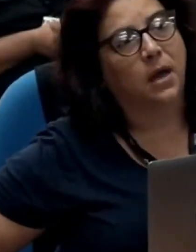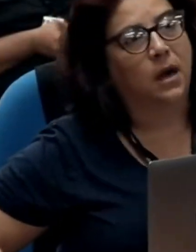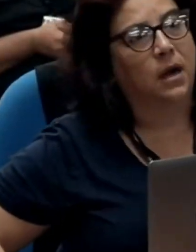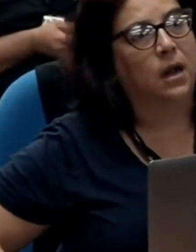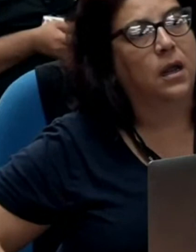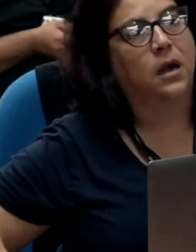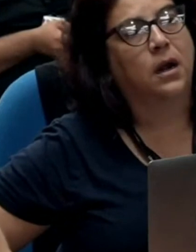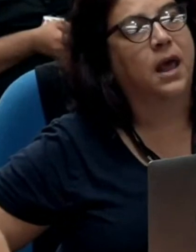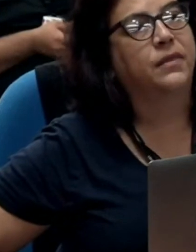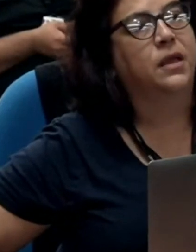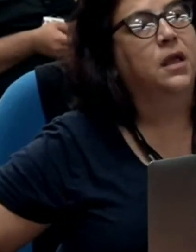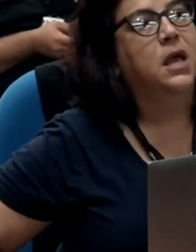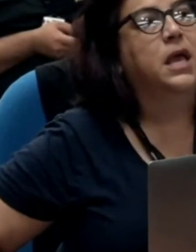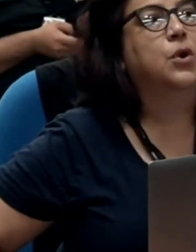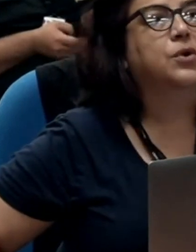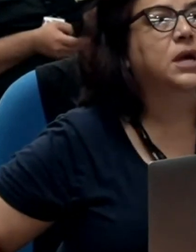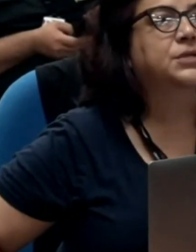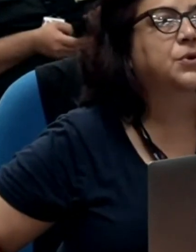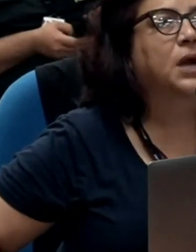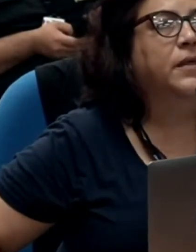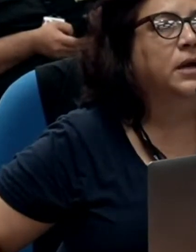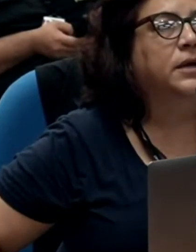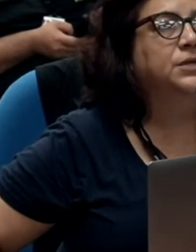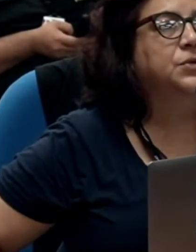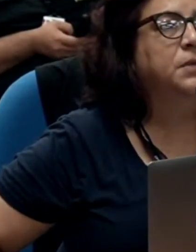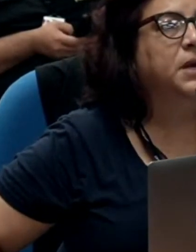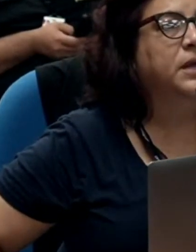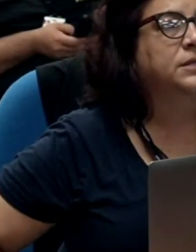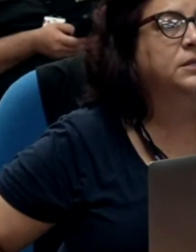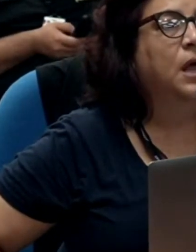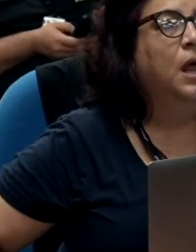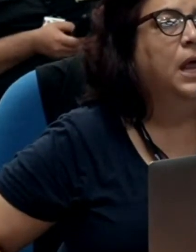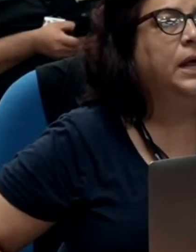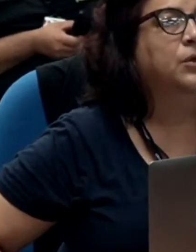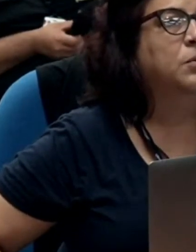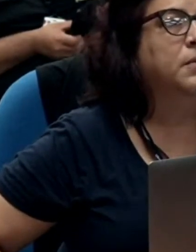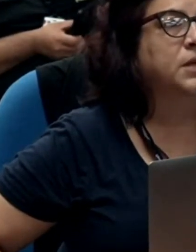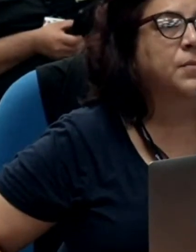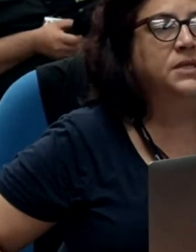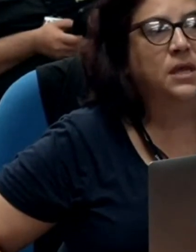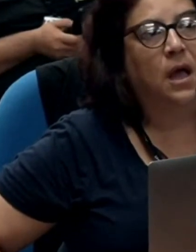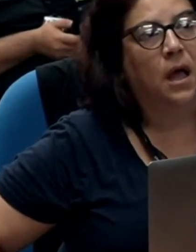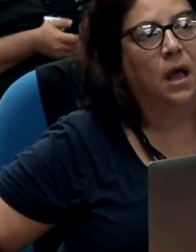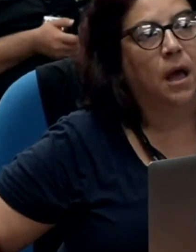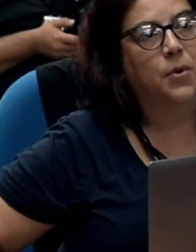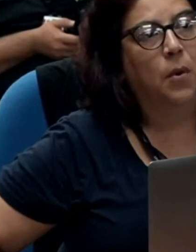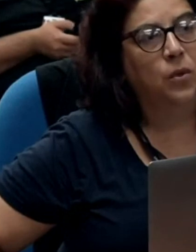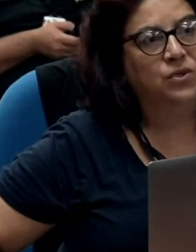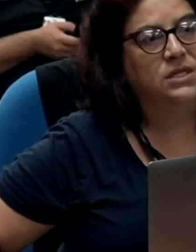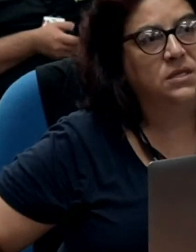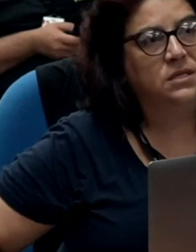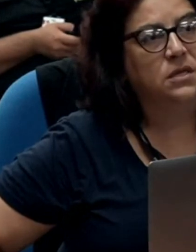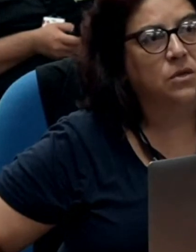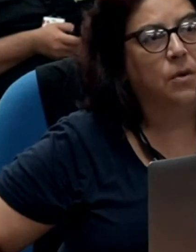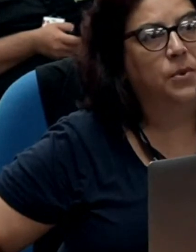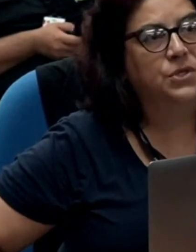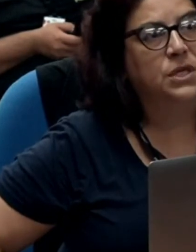gobernador o para Landi. Es con relación a la declaración de emergencia. En estos momentos, pues, se ha aprobado